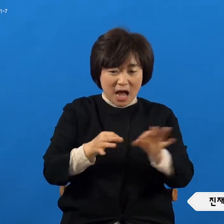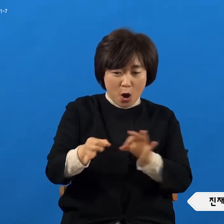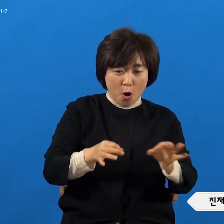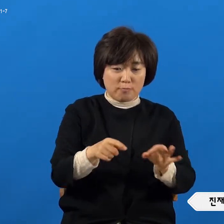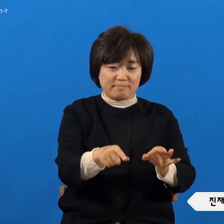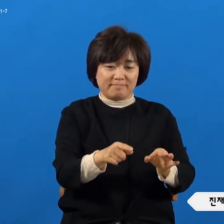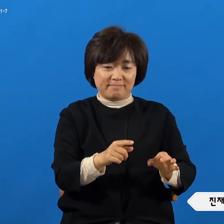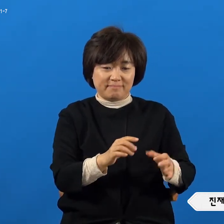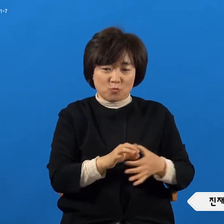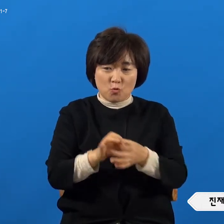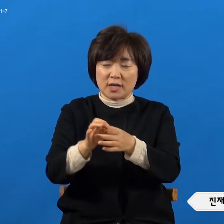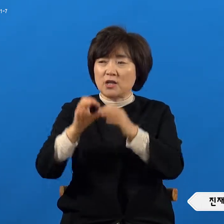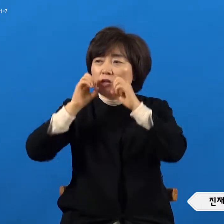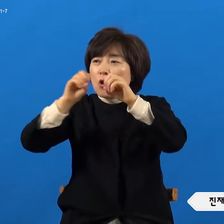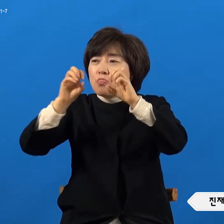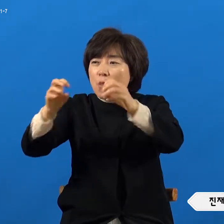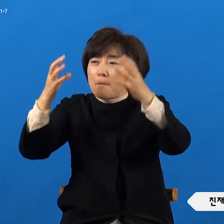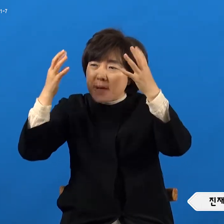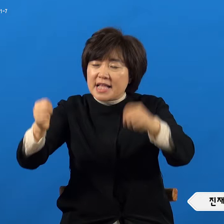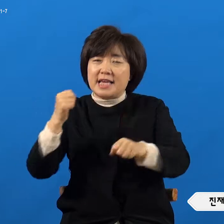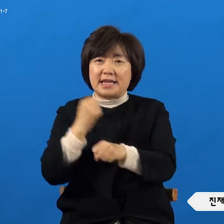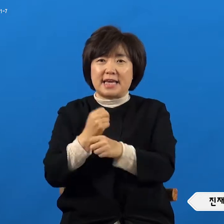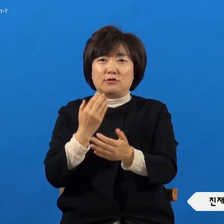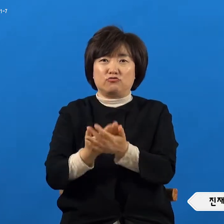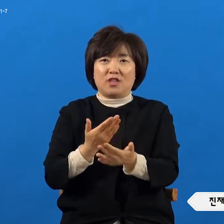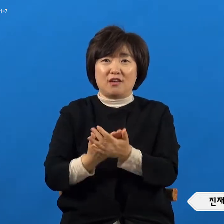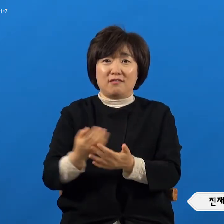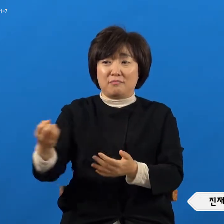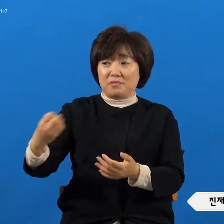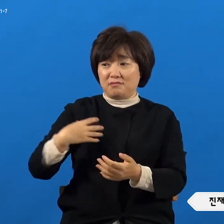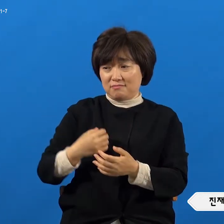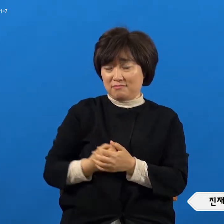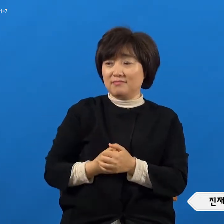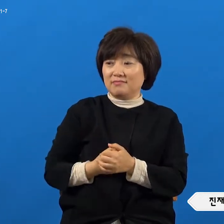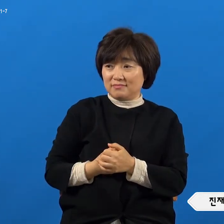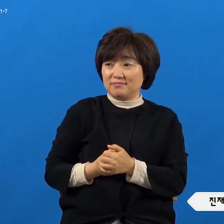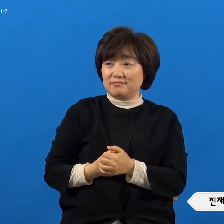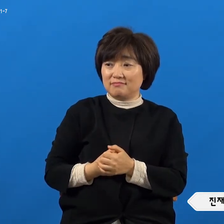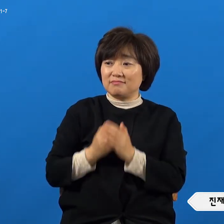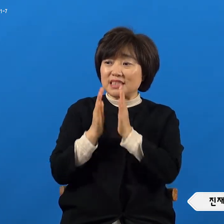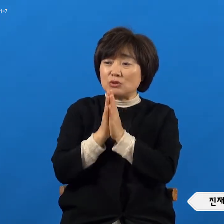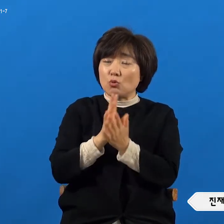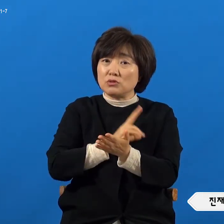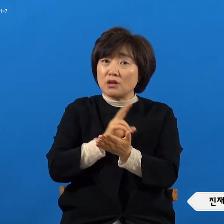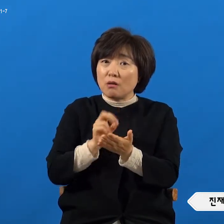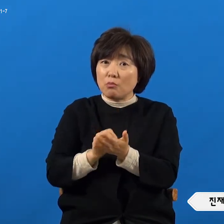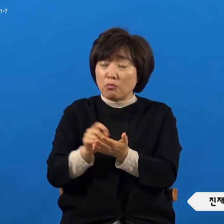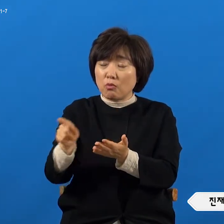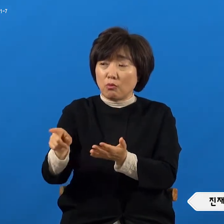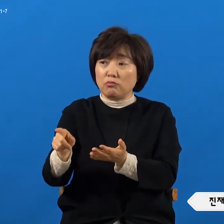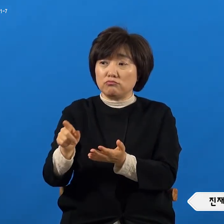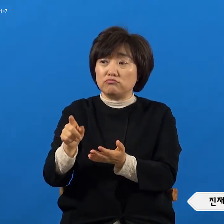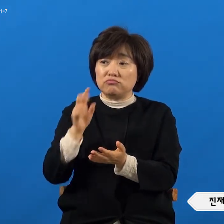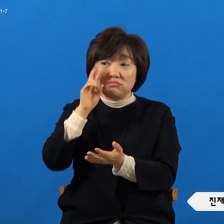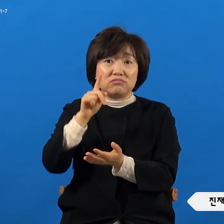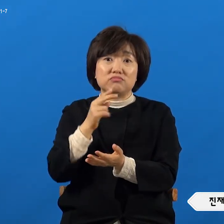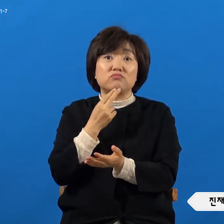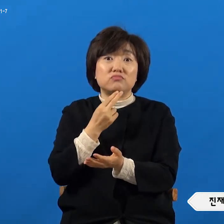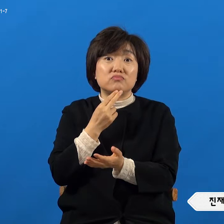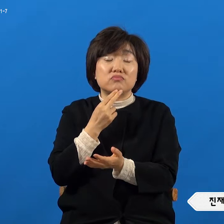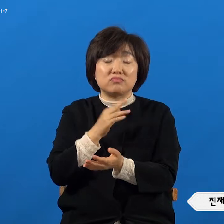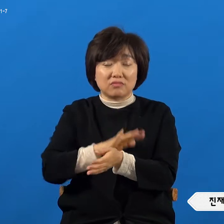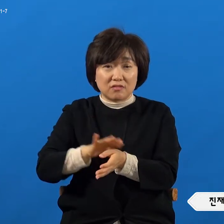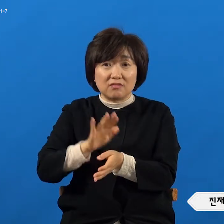통해서 전도 많이 하게 해 주십시오. 저는 그 기도 제목이 틀렸다고 생각하지 않습니다.